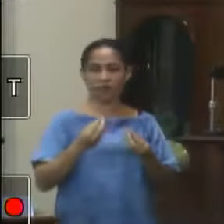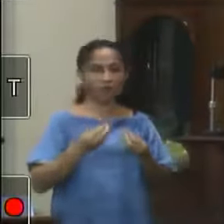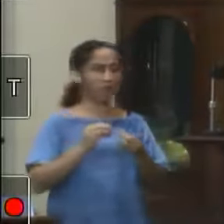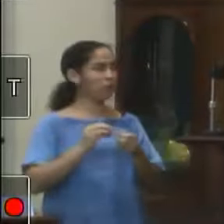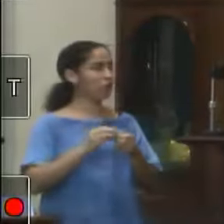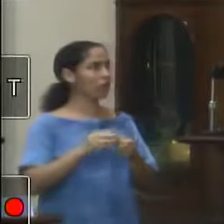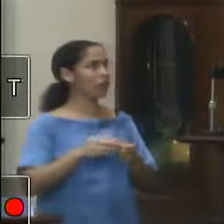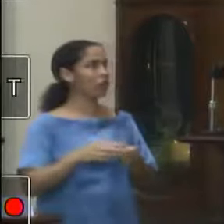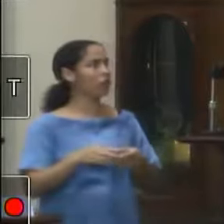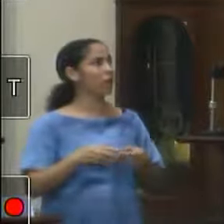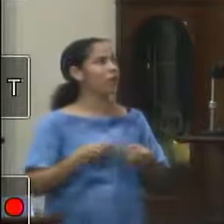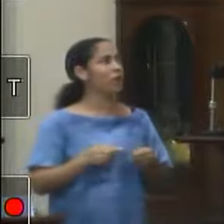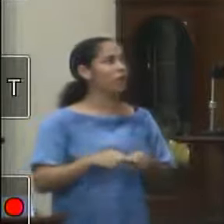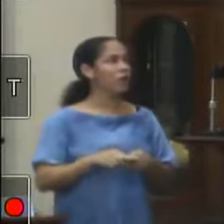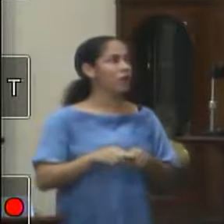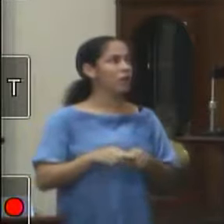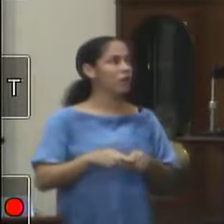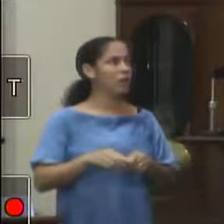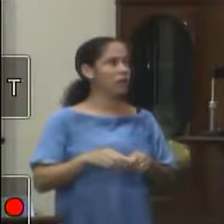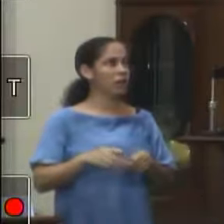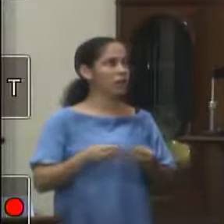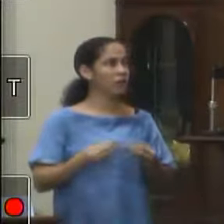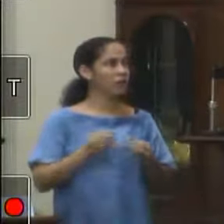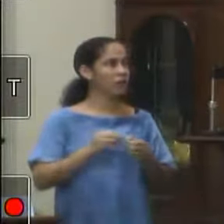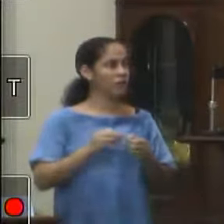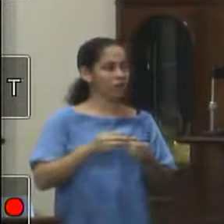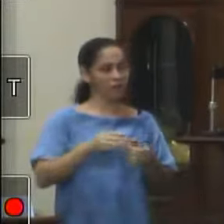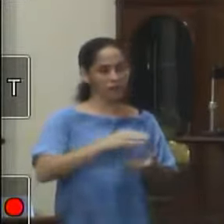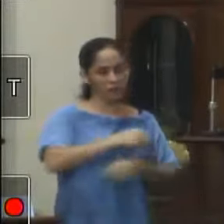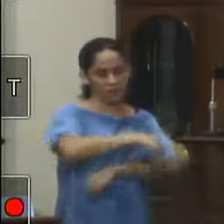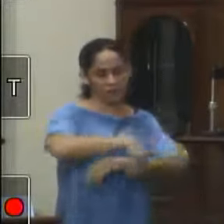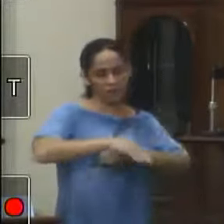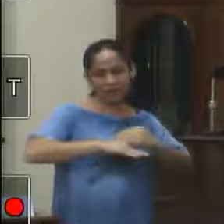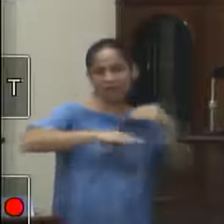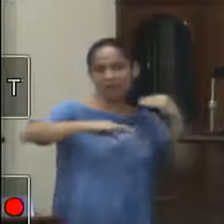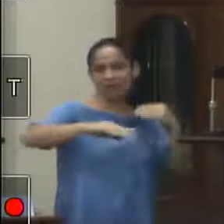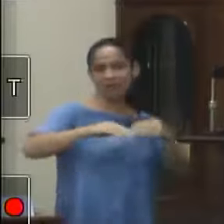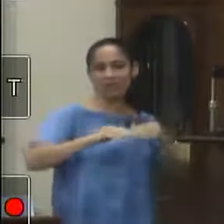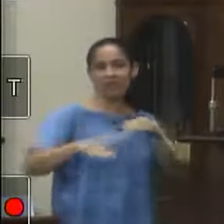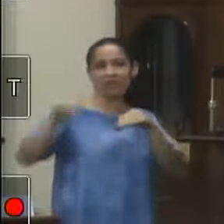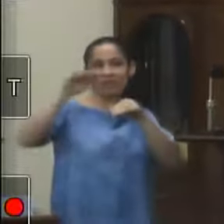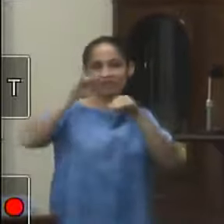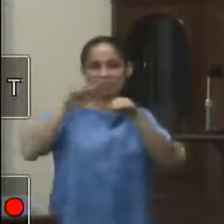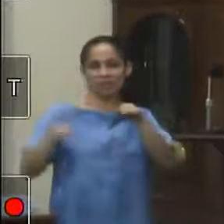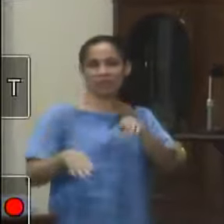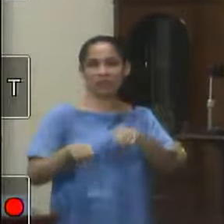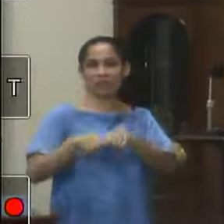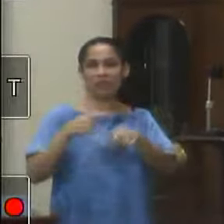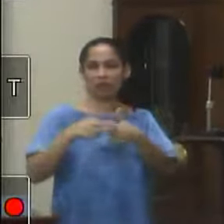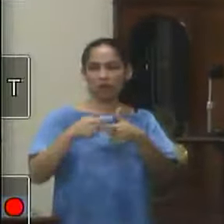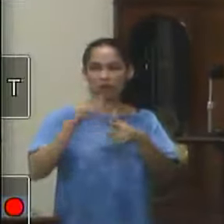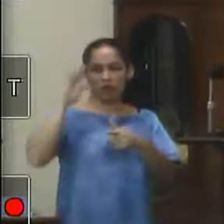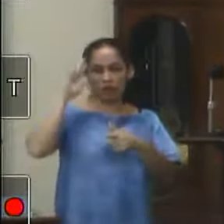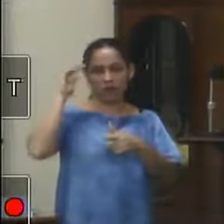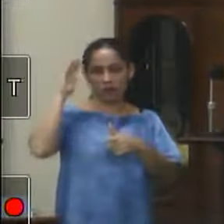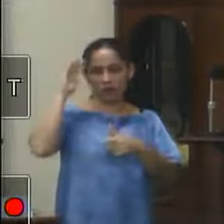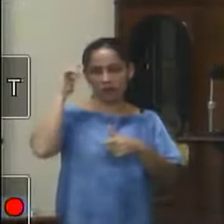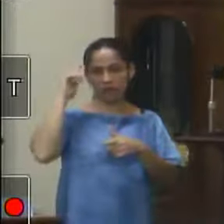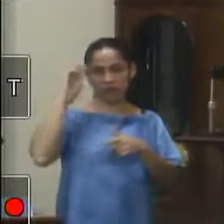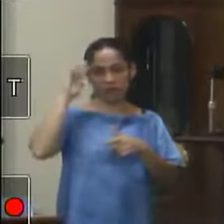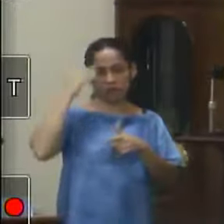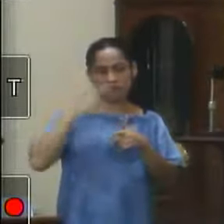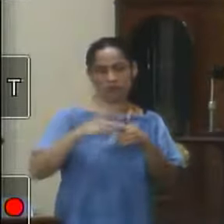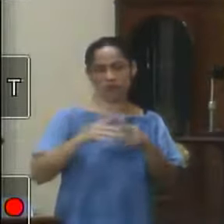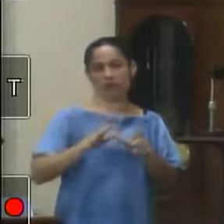onde você vai lá, você pega lá de uma serra daquela, joga asfalto de cima e embaixo, você resolveu o problema daquela estrada. Porque a